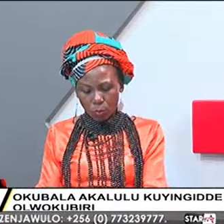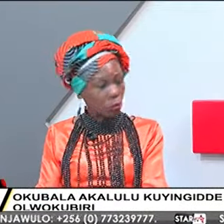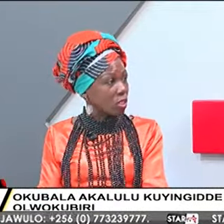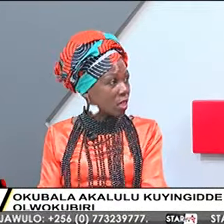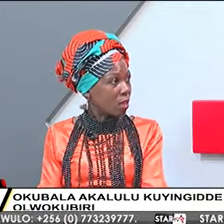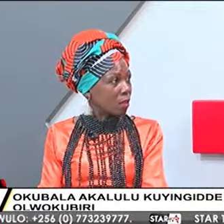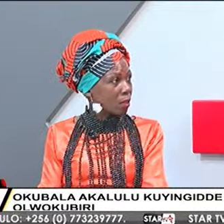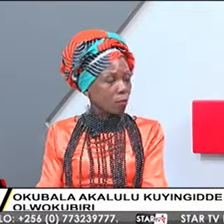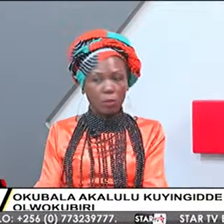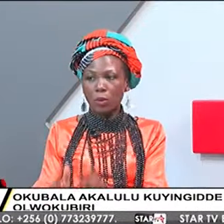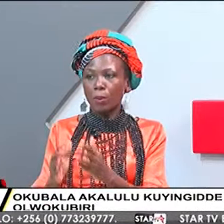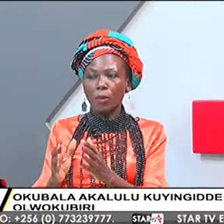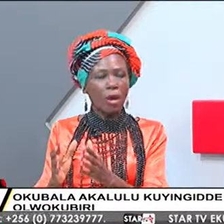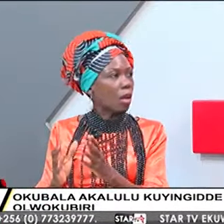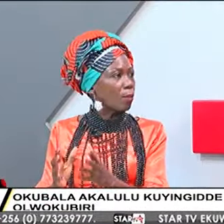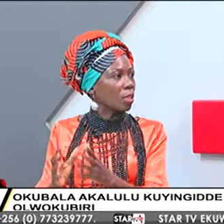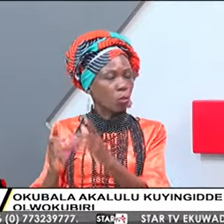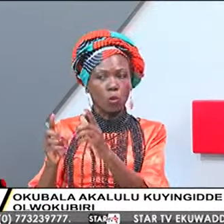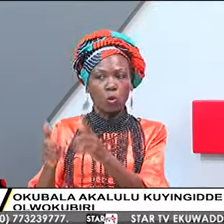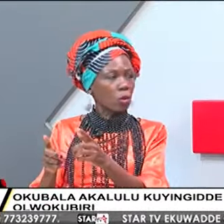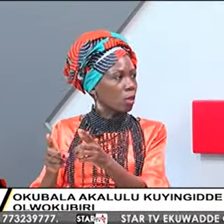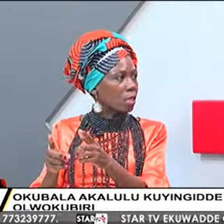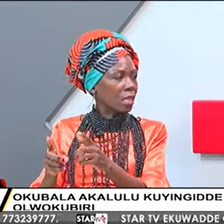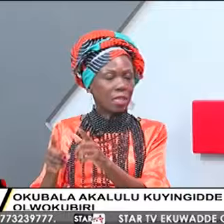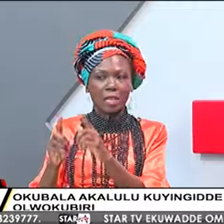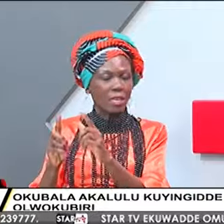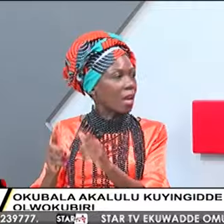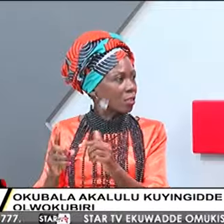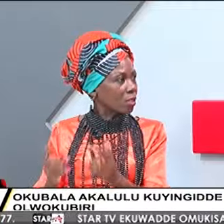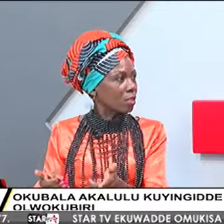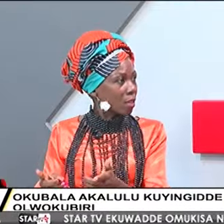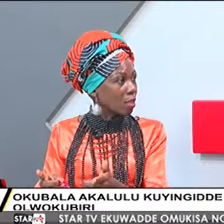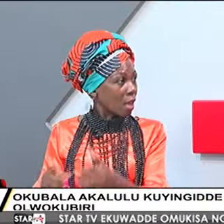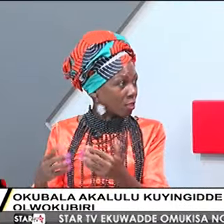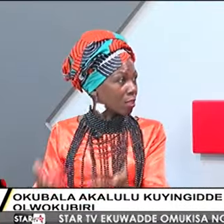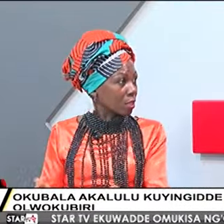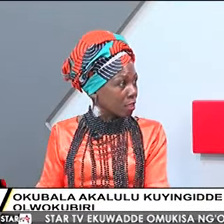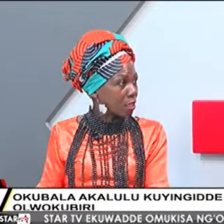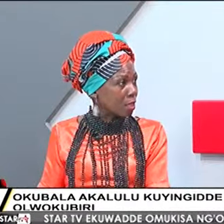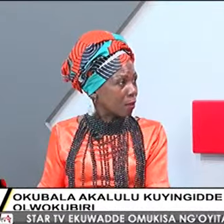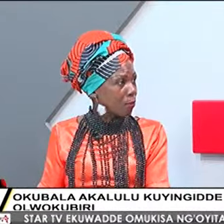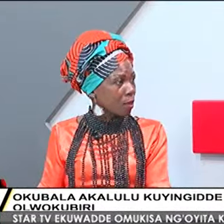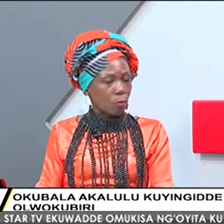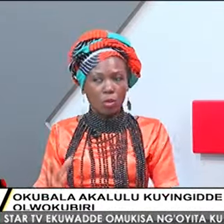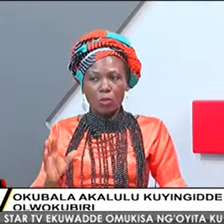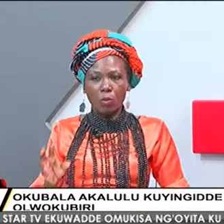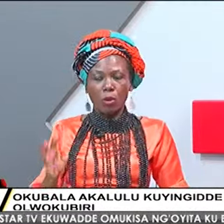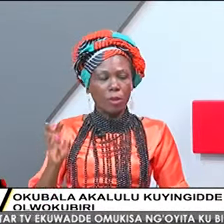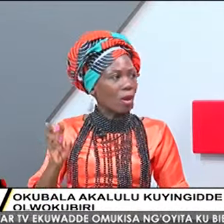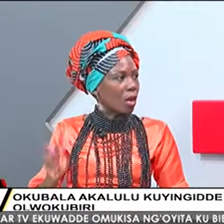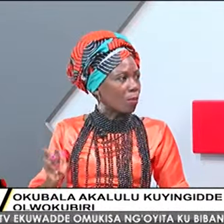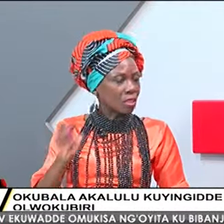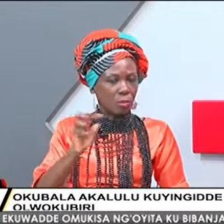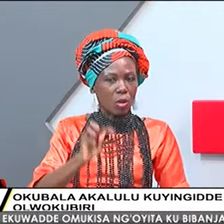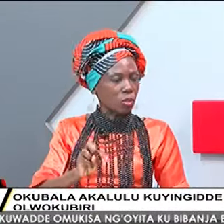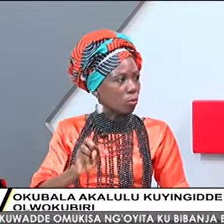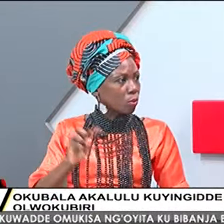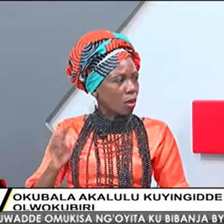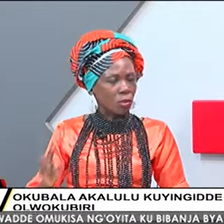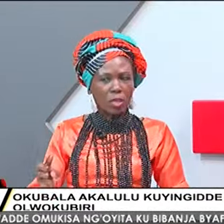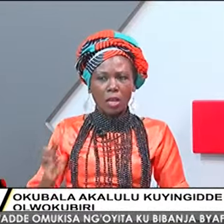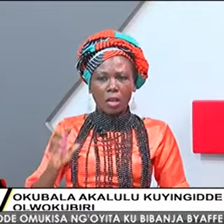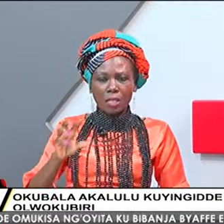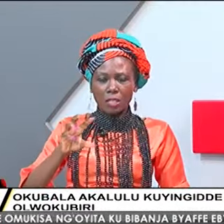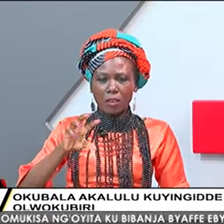lwe lulikya newabeerawo agamba nti ono ddaladdala yansinze yansingidde ddala buli lunaku wabeerawo agamba nze bankoze bubi